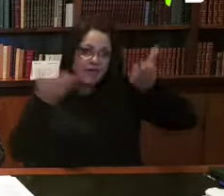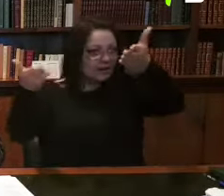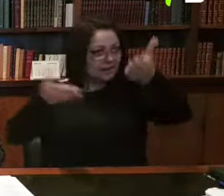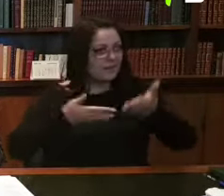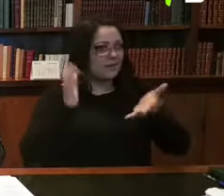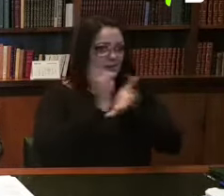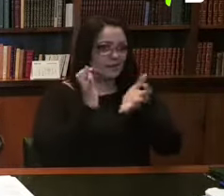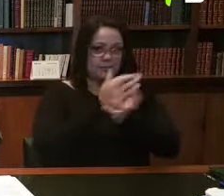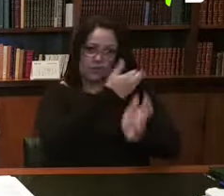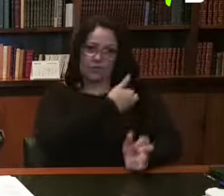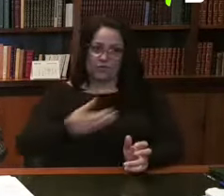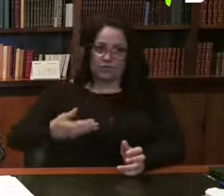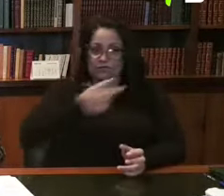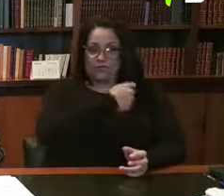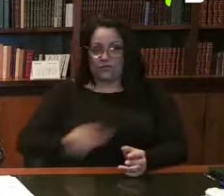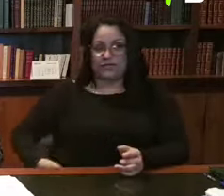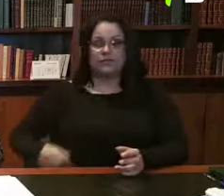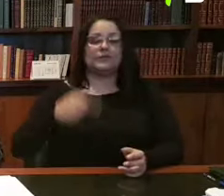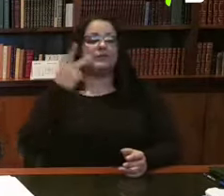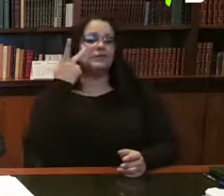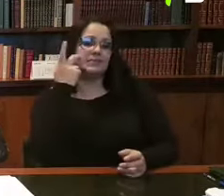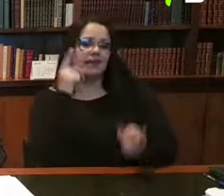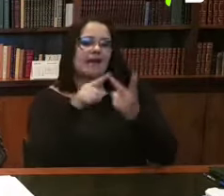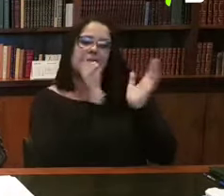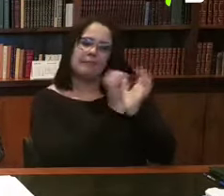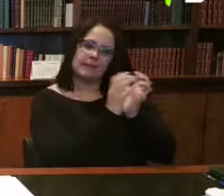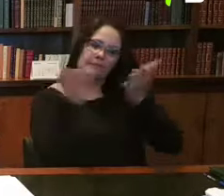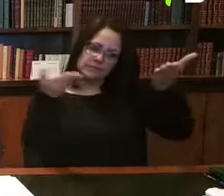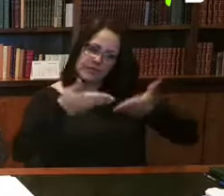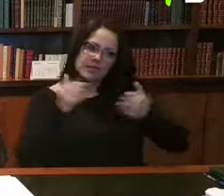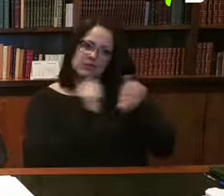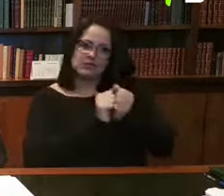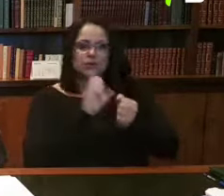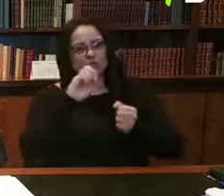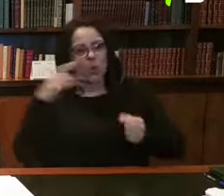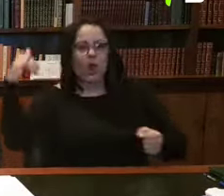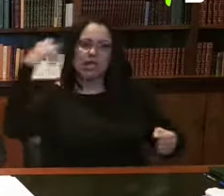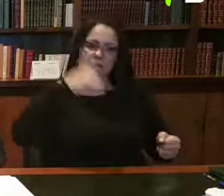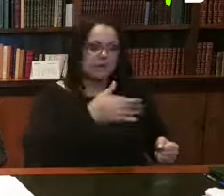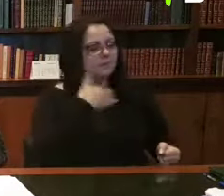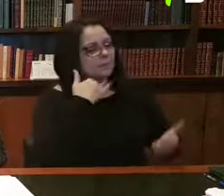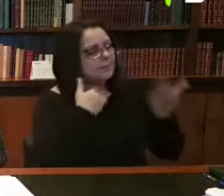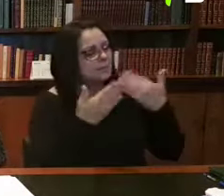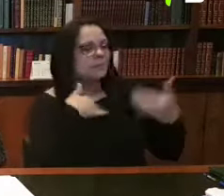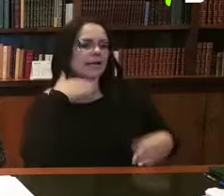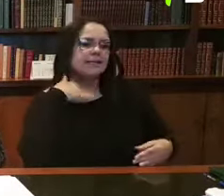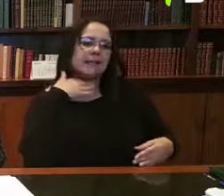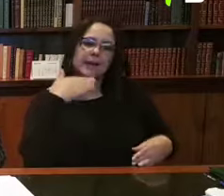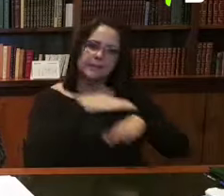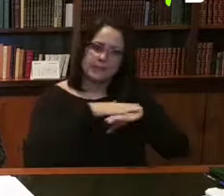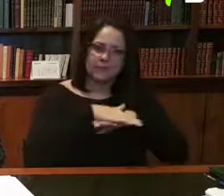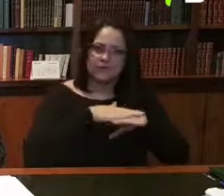governadores do ceará e de pernambuco a a comparecer conosco não estou pelo menos aeroporto pra gente poder bater um papo ali